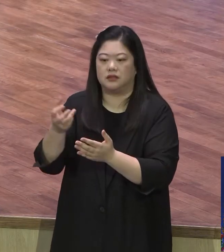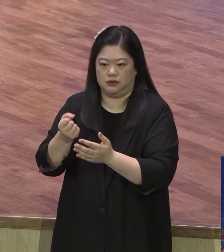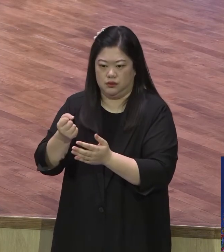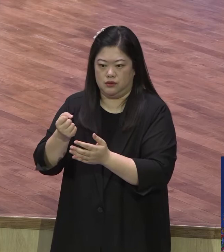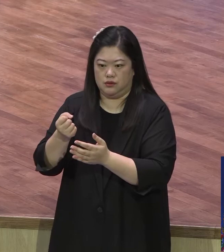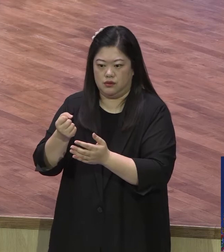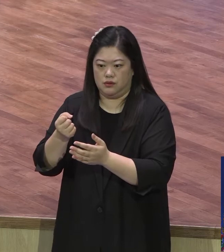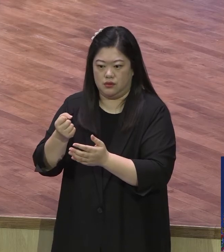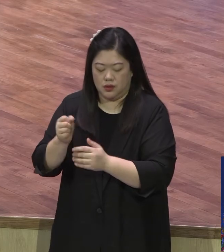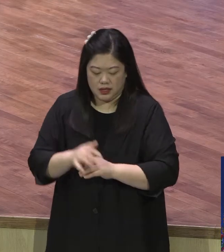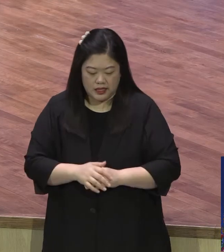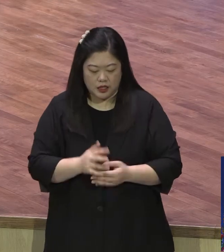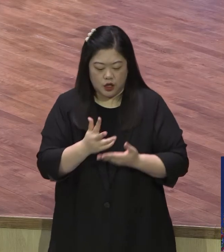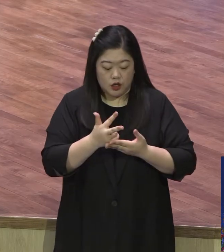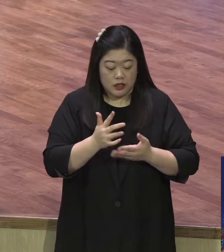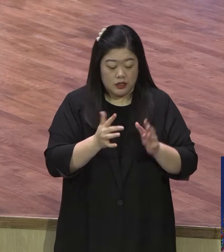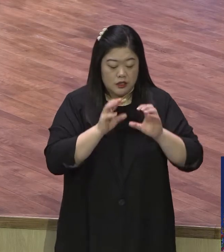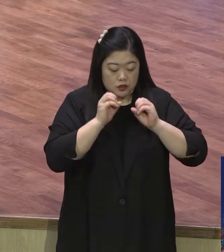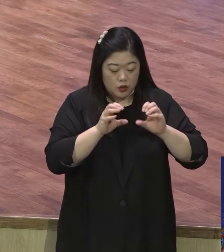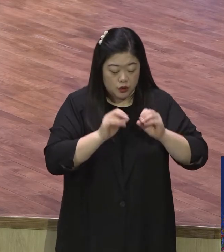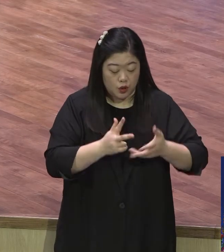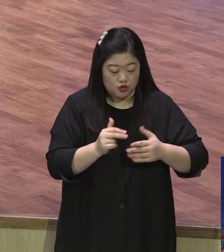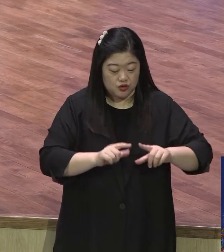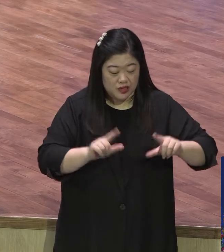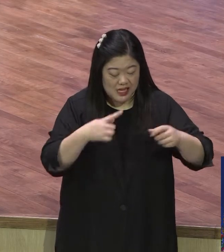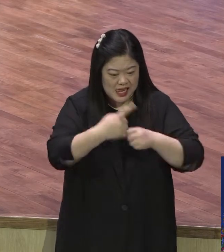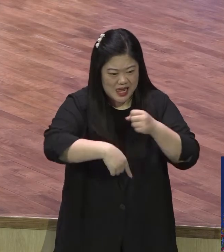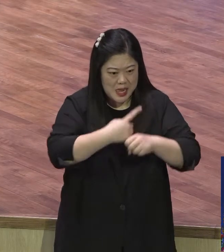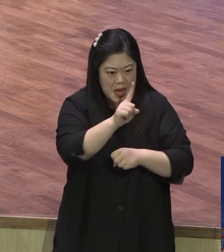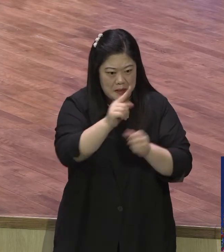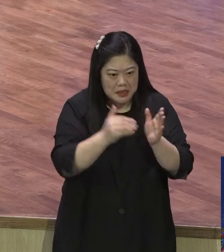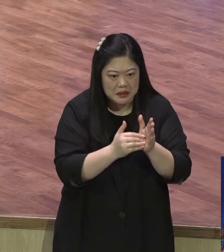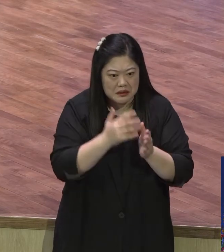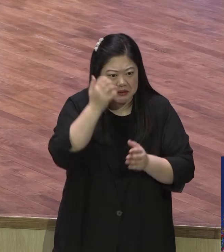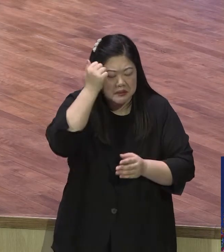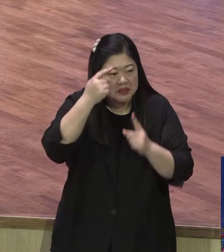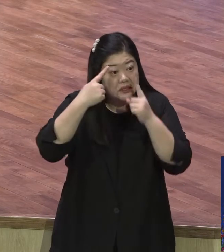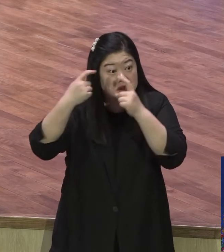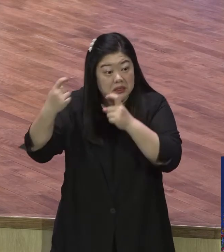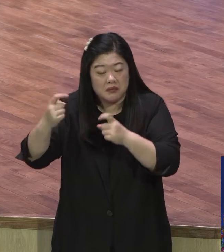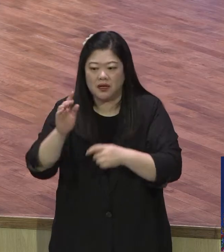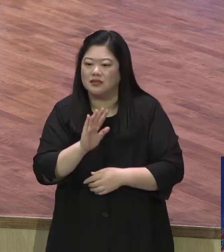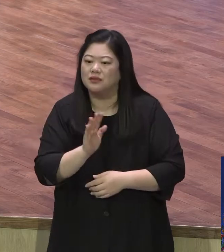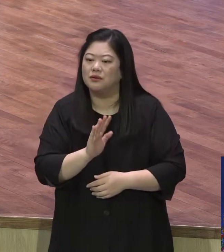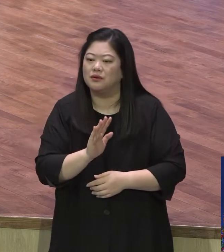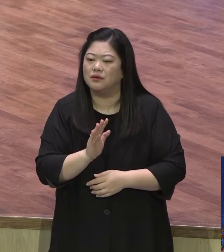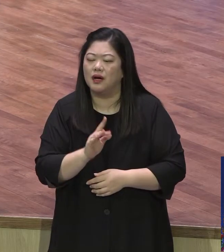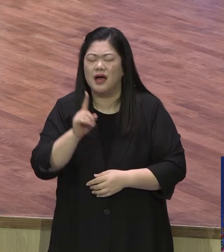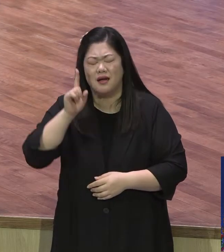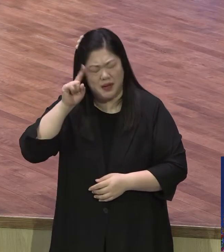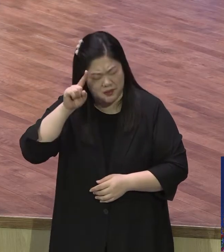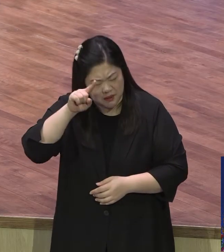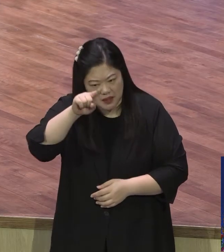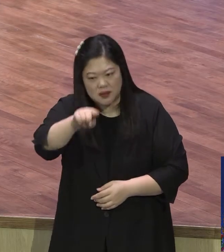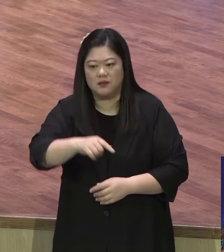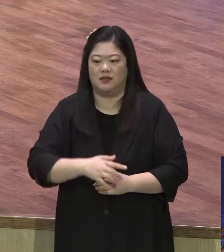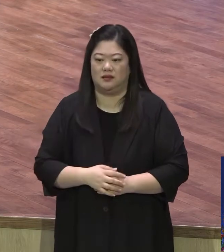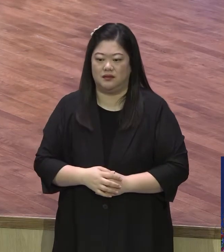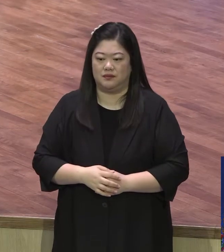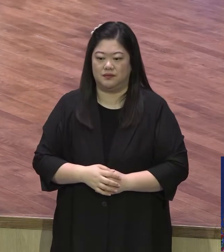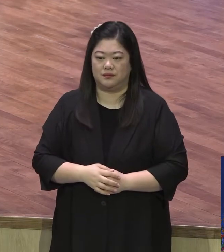성교 작품을 남기시기 바랍니다 여기 지금 지하일정이 나가면요 지금 성교위원회에서